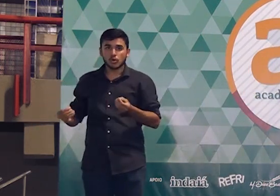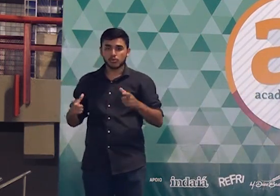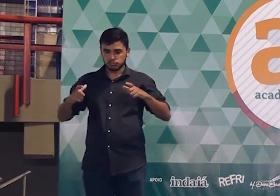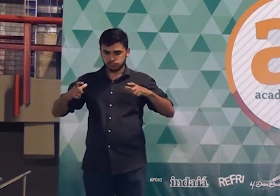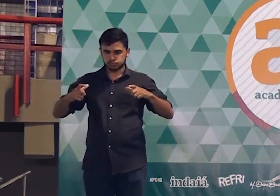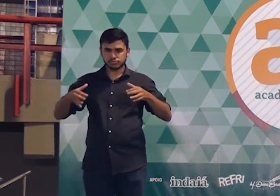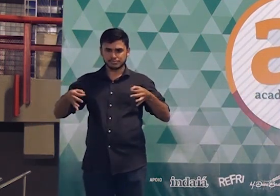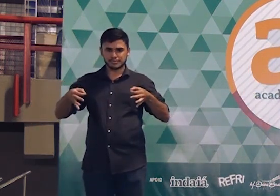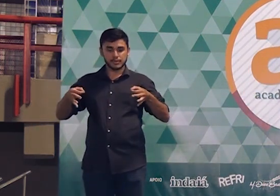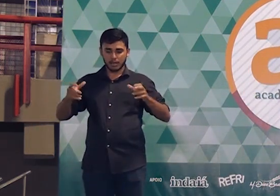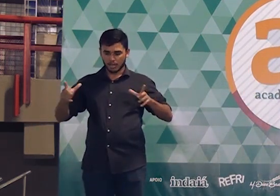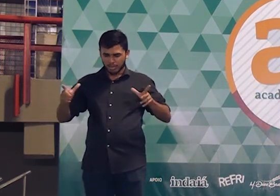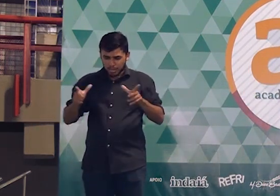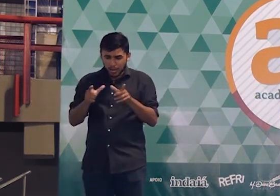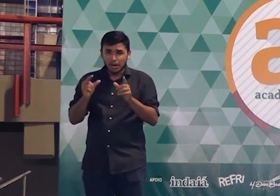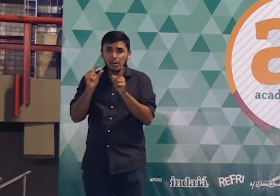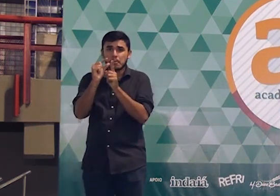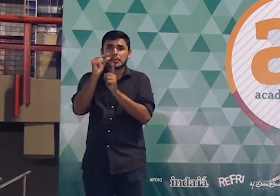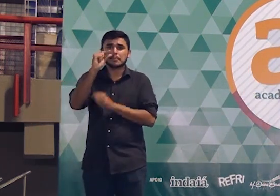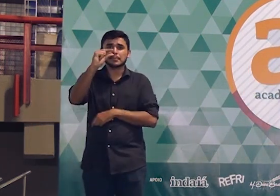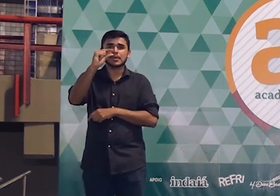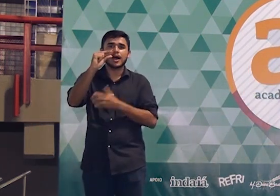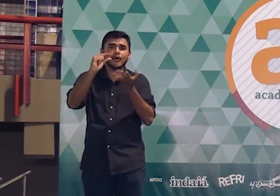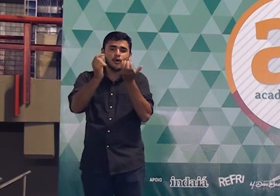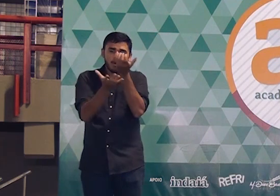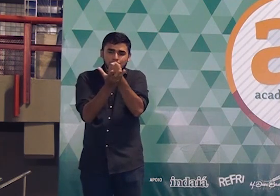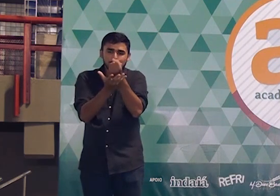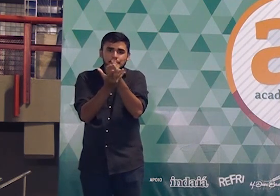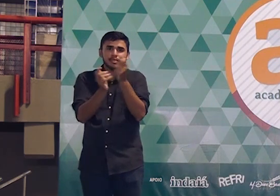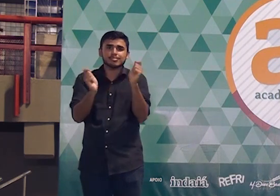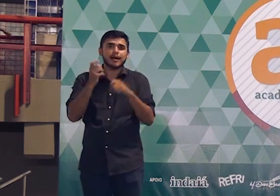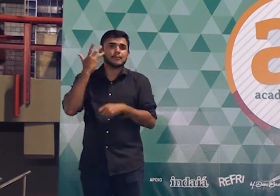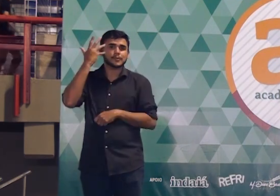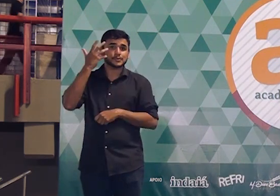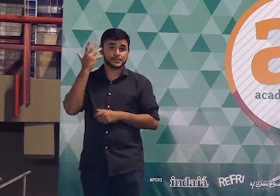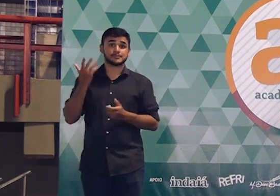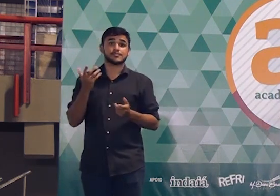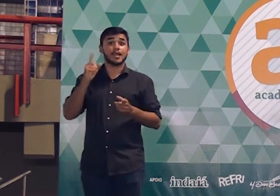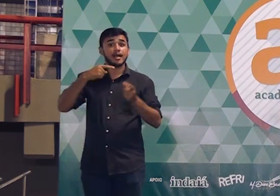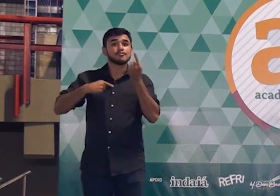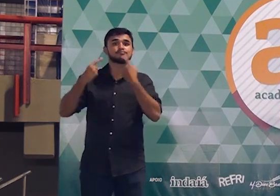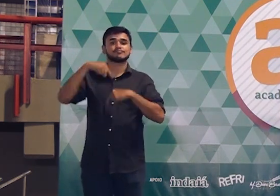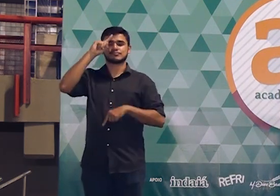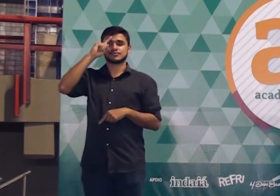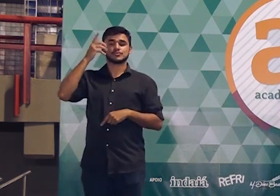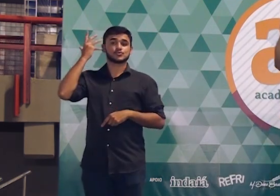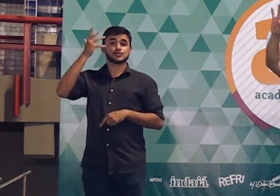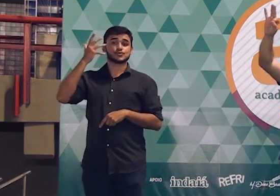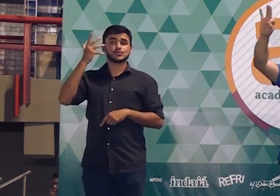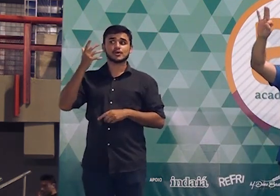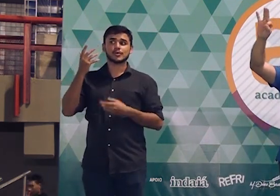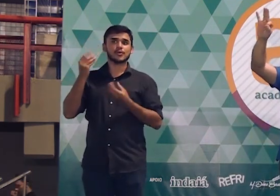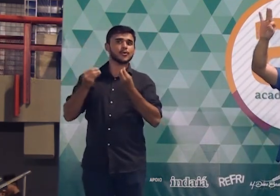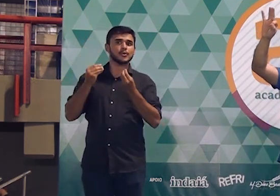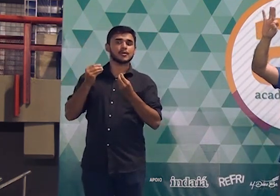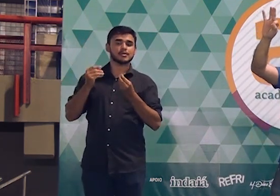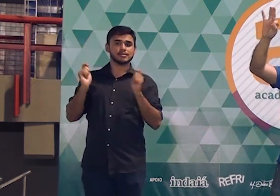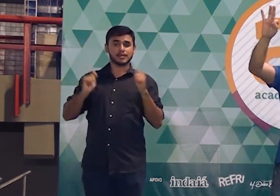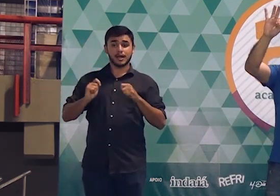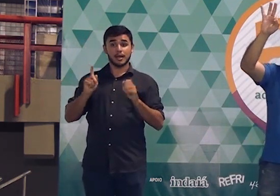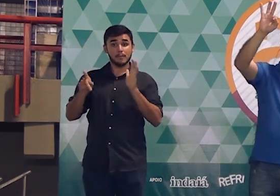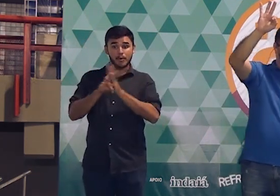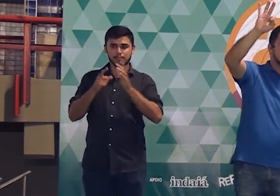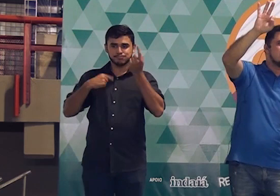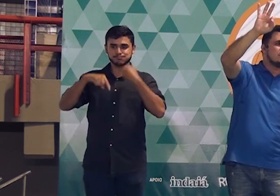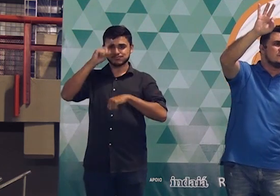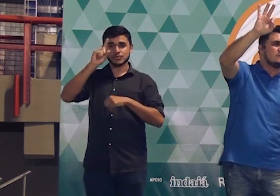a tecnologia tem suas vantagens. E a terceira revolução industrial é isso. Quando é que começa a terceira revolução industrial?